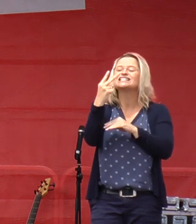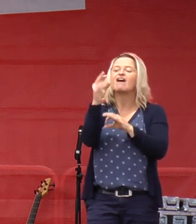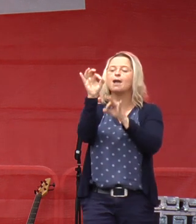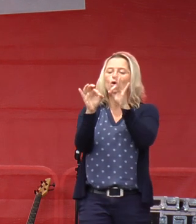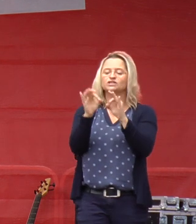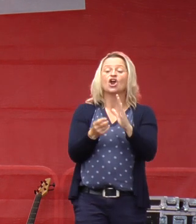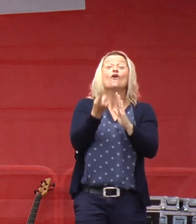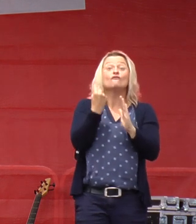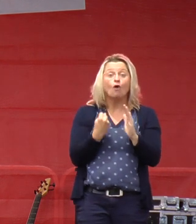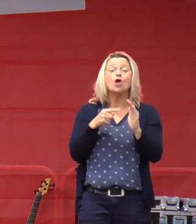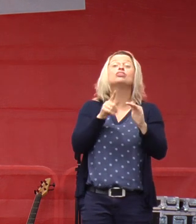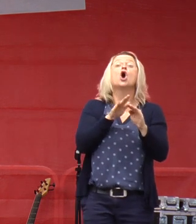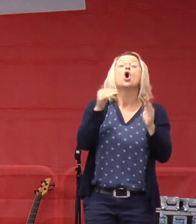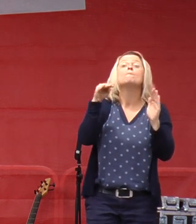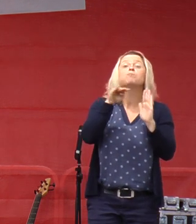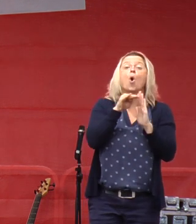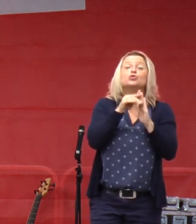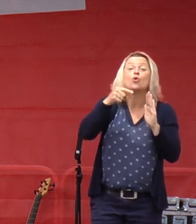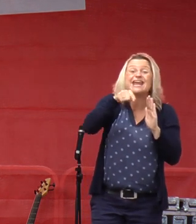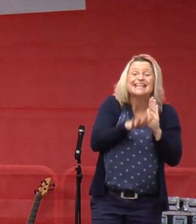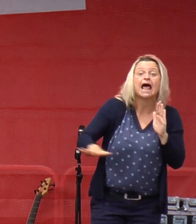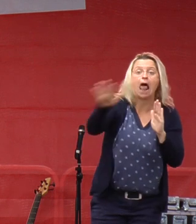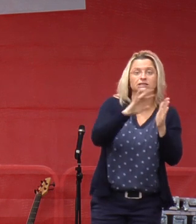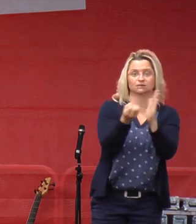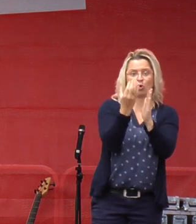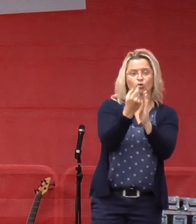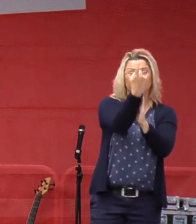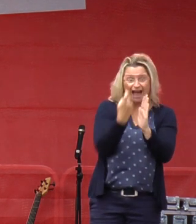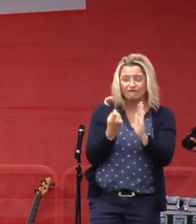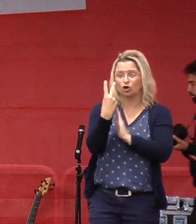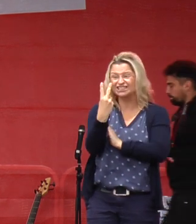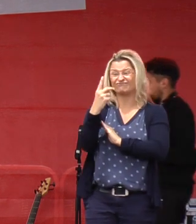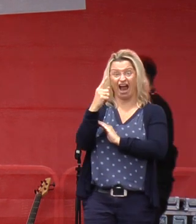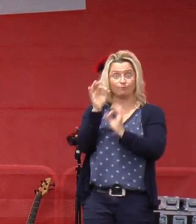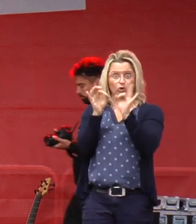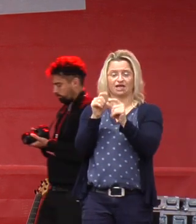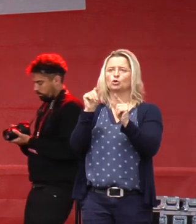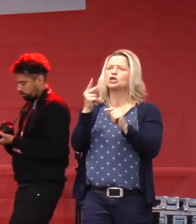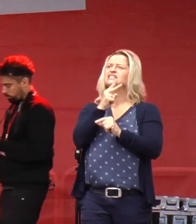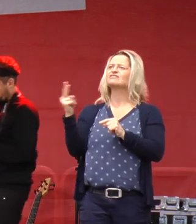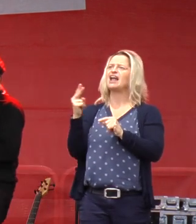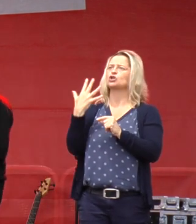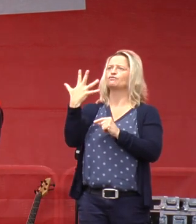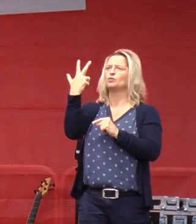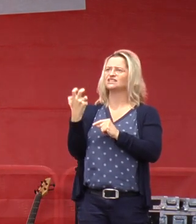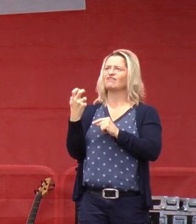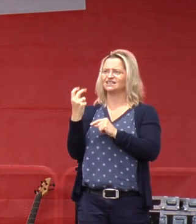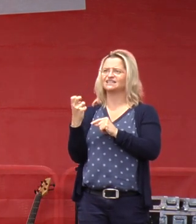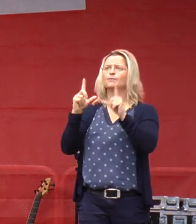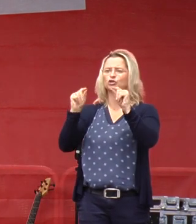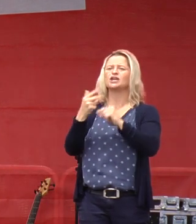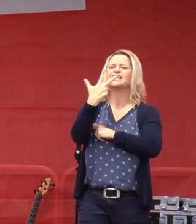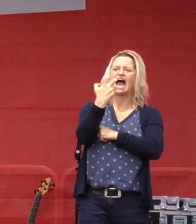vom Bruttoinlandsprodukt. Und das heißt, spätestens im Jahr 2025 werden wir 33